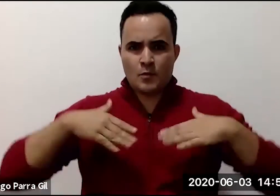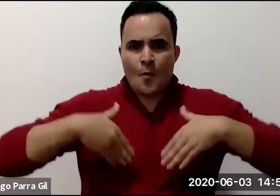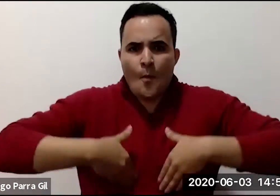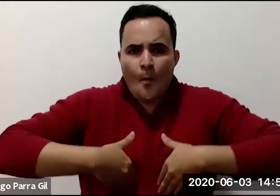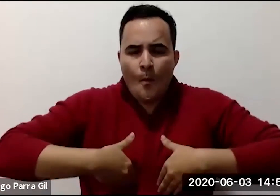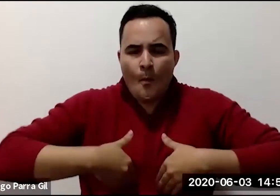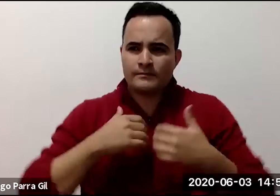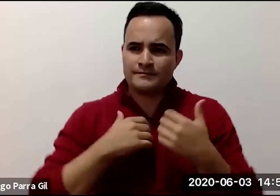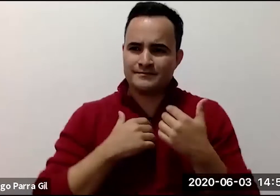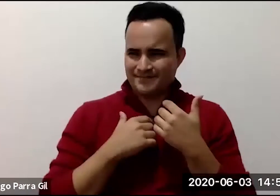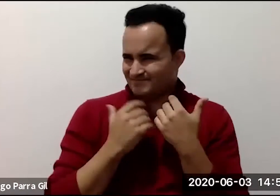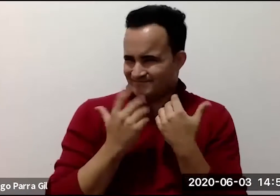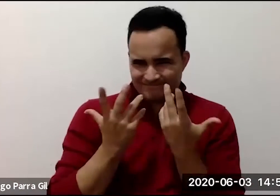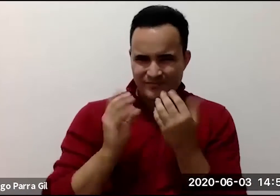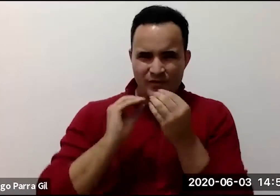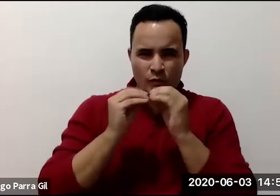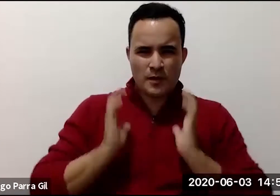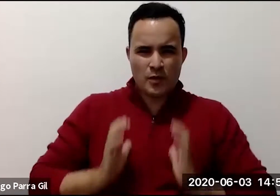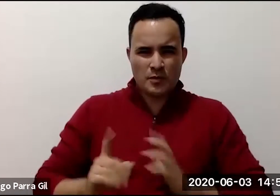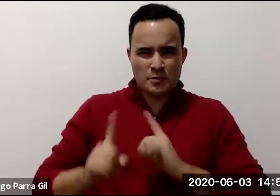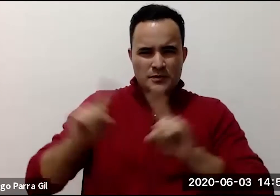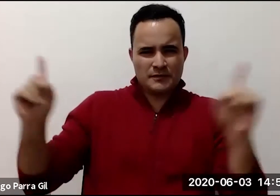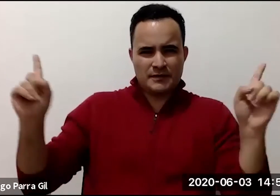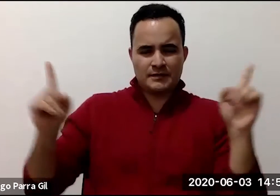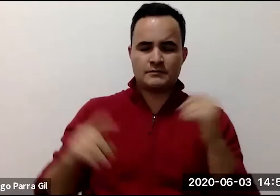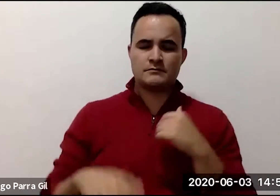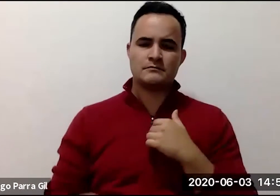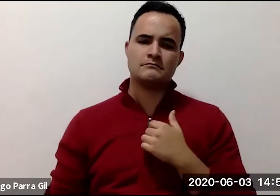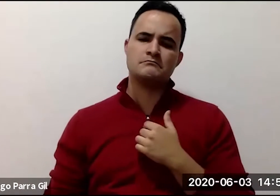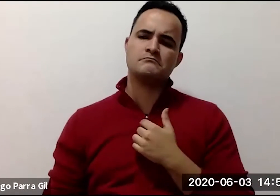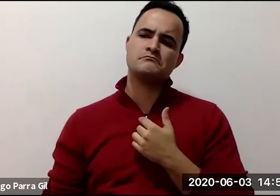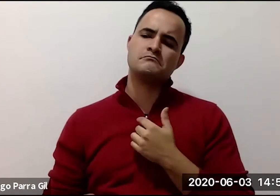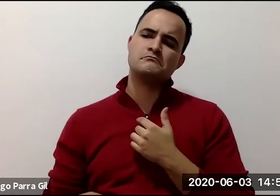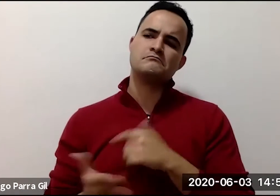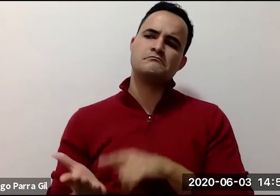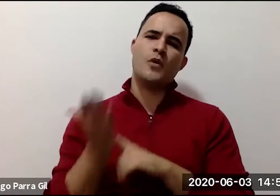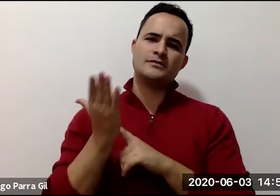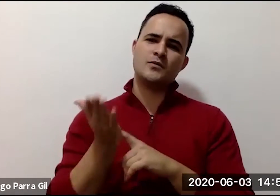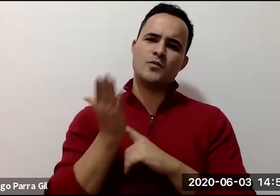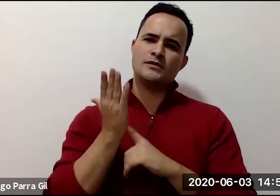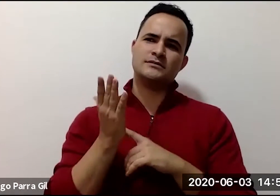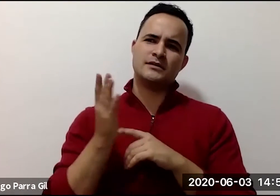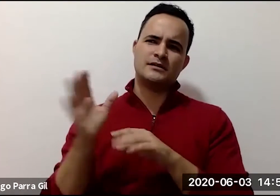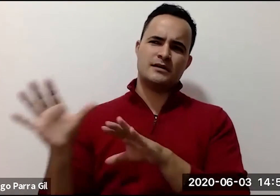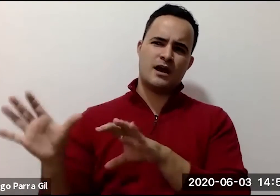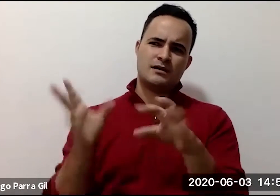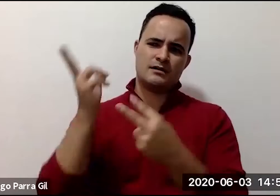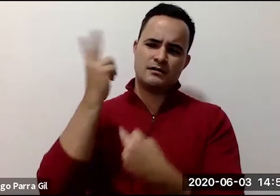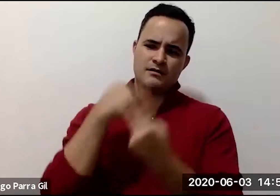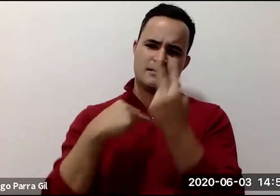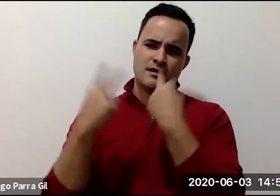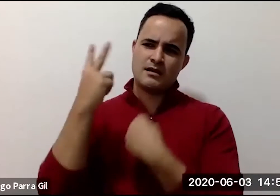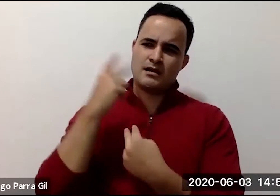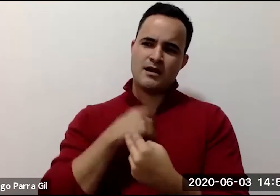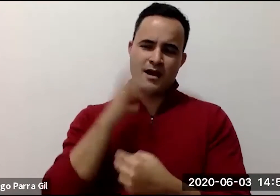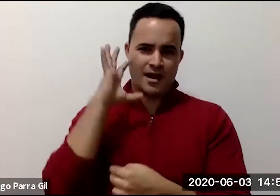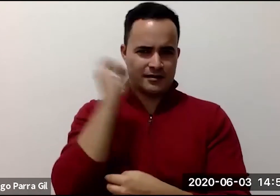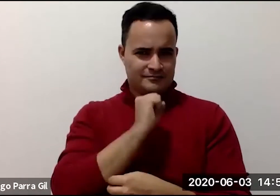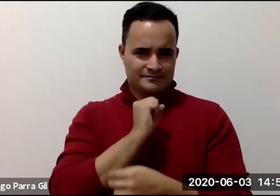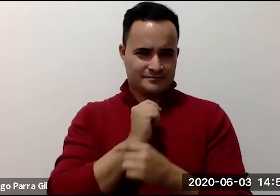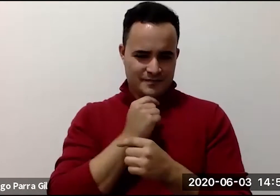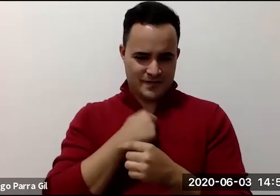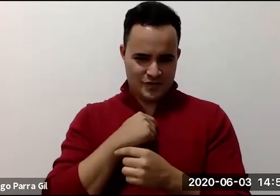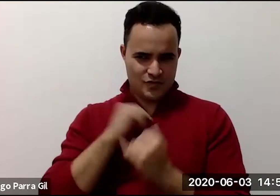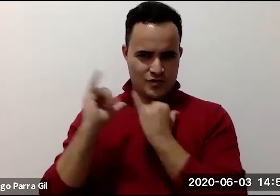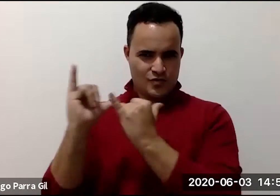llevó a cuestionarme, ¿no? Que yo no era similar al resto. Durante algún tiempo, precisamente